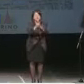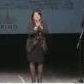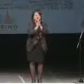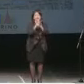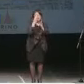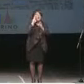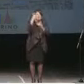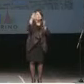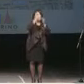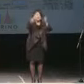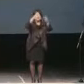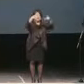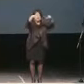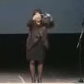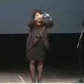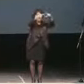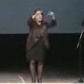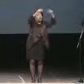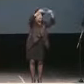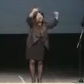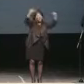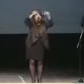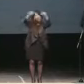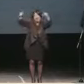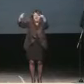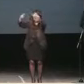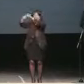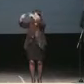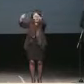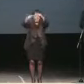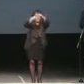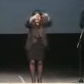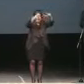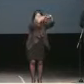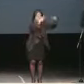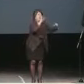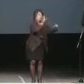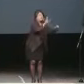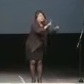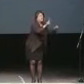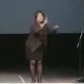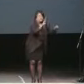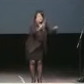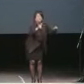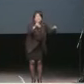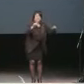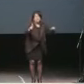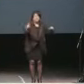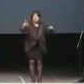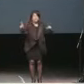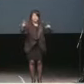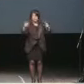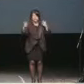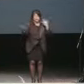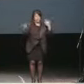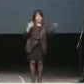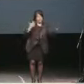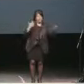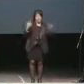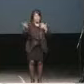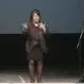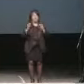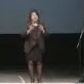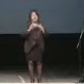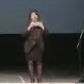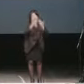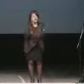segnaletica stiamo costruendo delle corsie per ogni tipologia di utenza e ci aiuterete sicuramente in questo modo il nostro